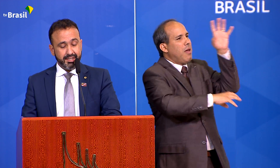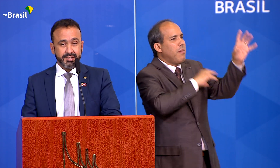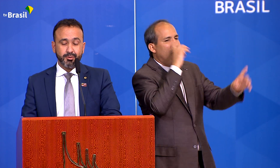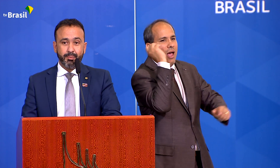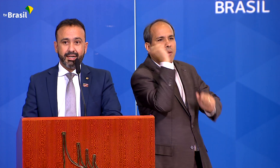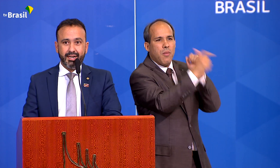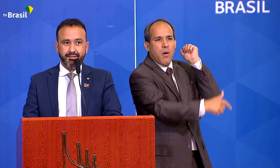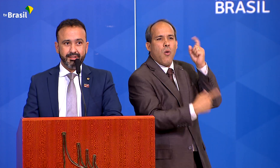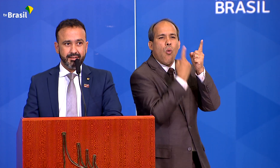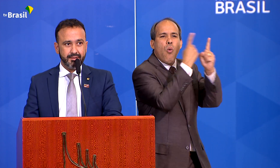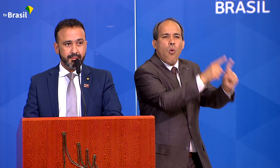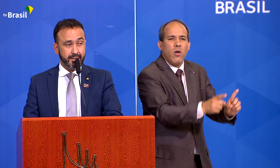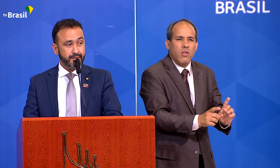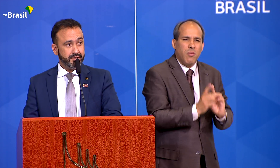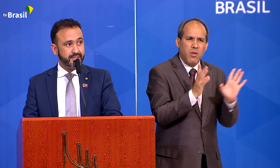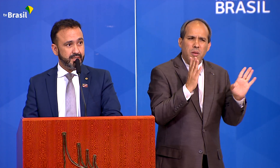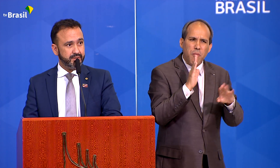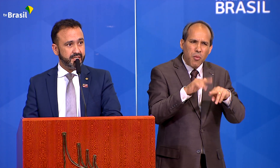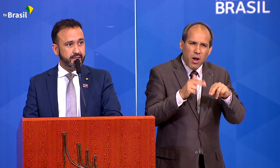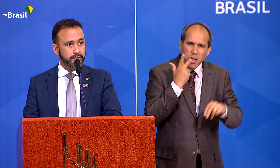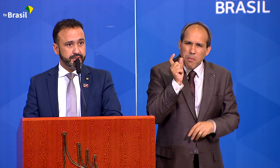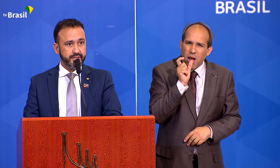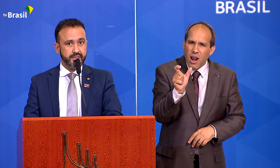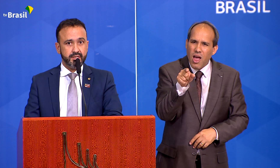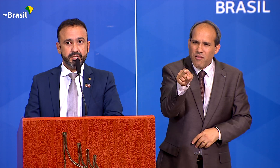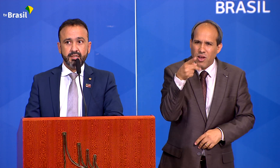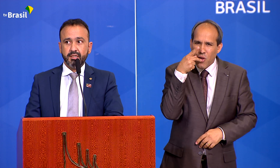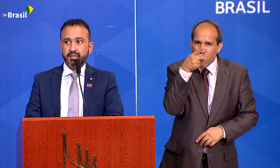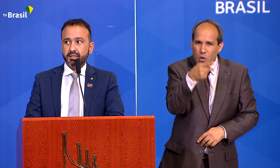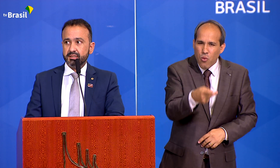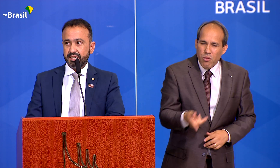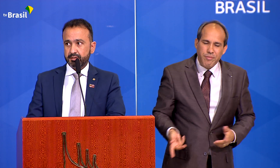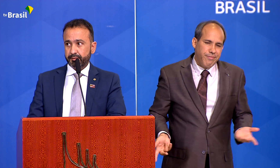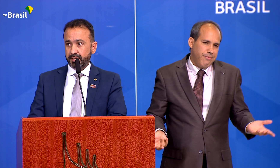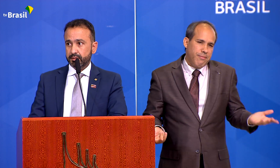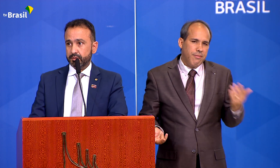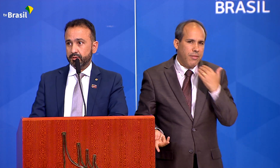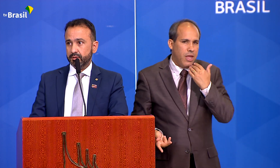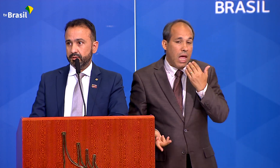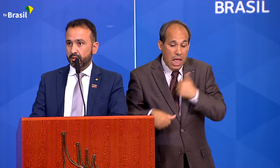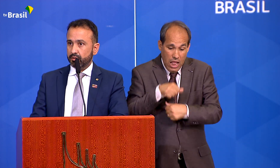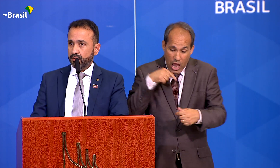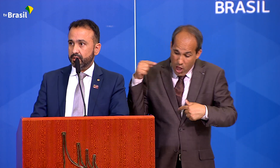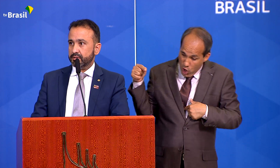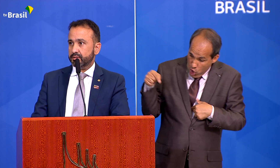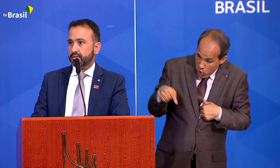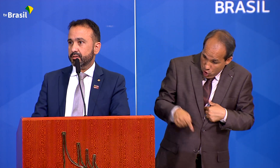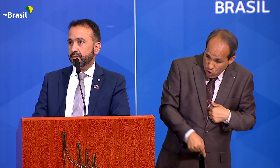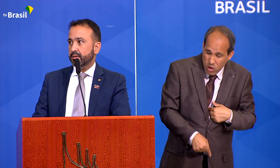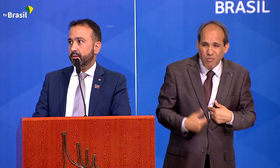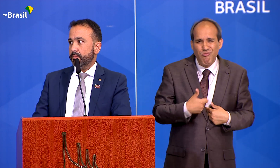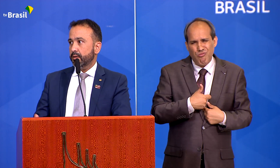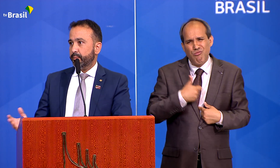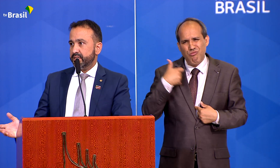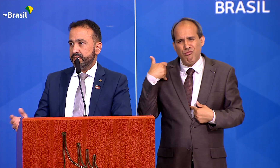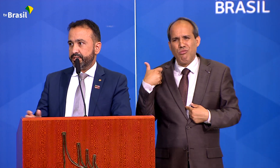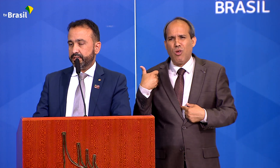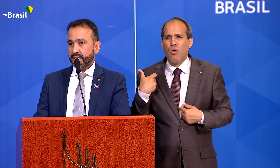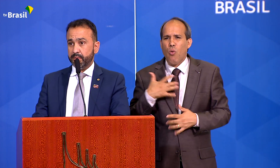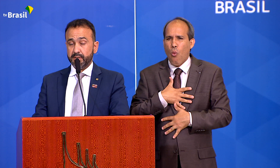através da sua palavra mas nós estamos aqui hoje satisfeitos e orgulhosos